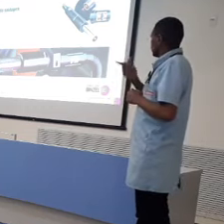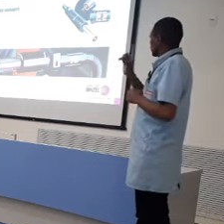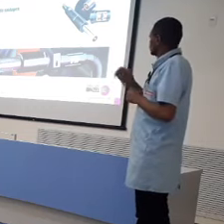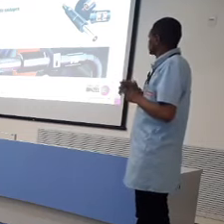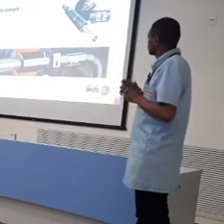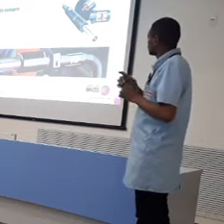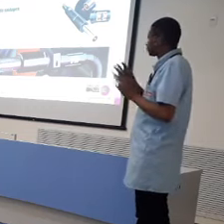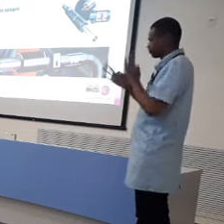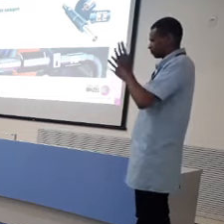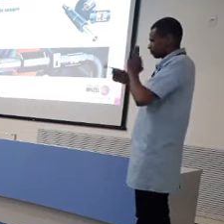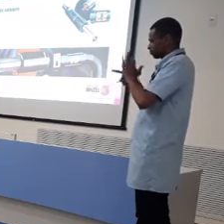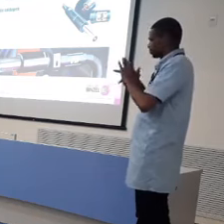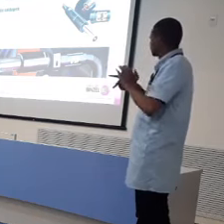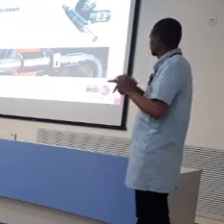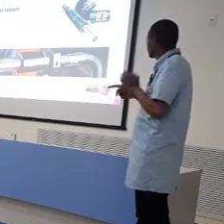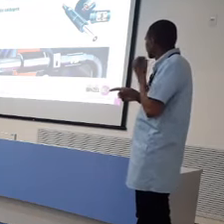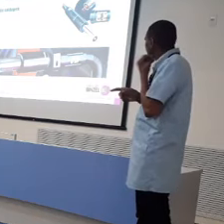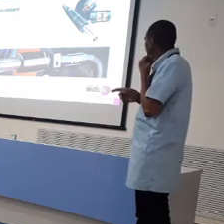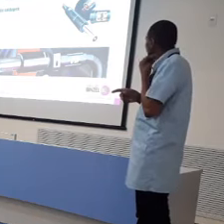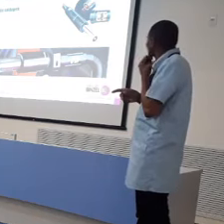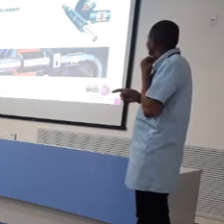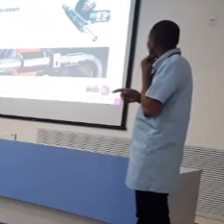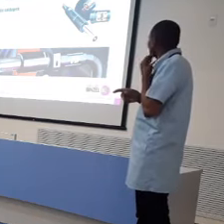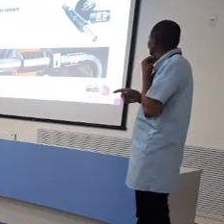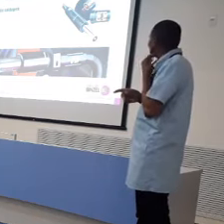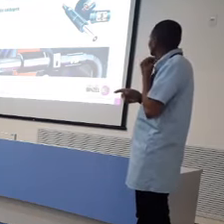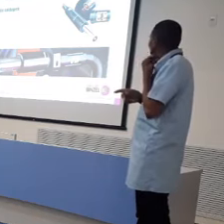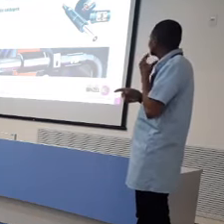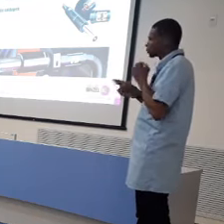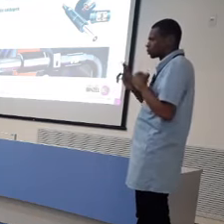outra tecnologia, tá? Muito bacana, chama